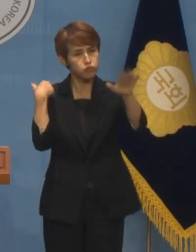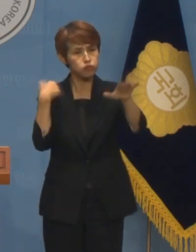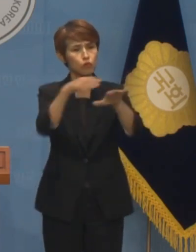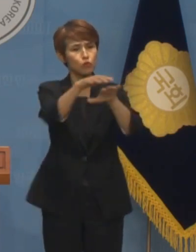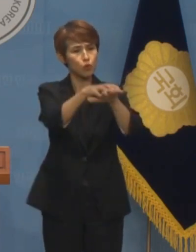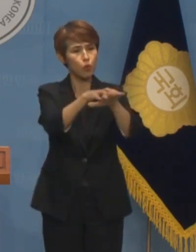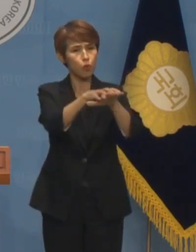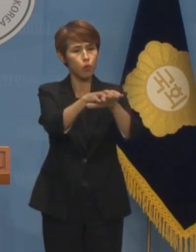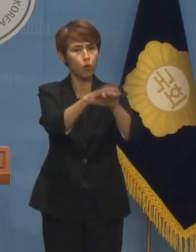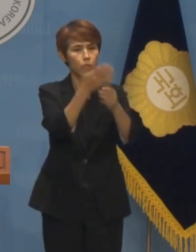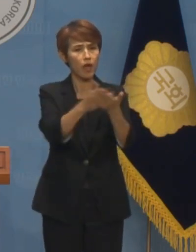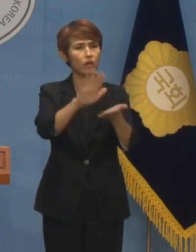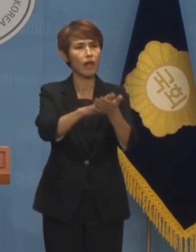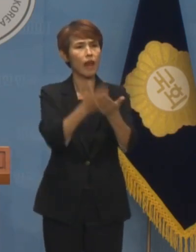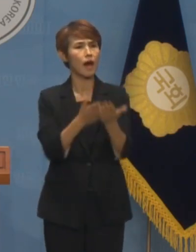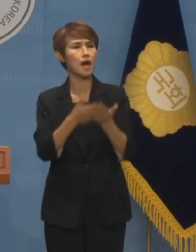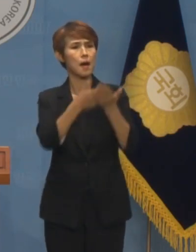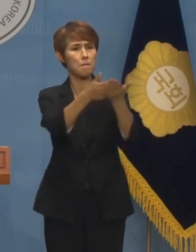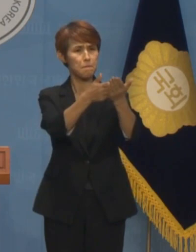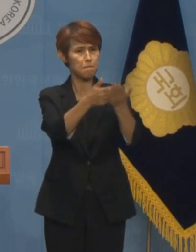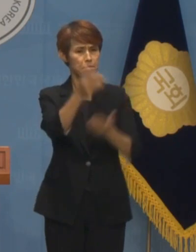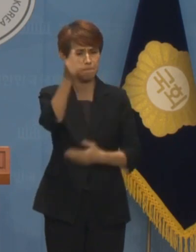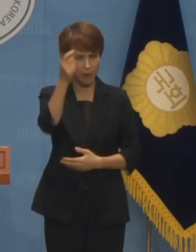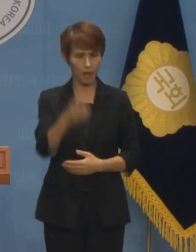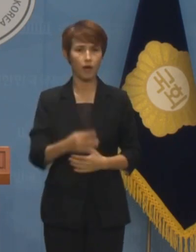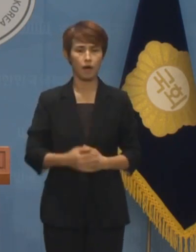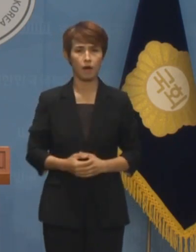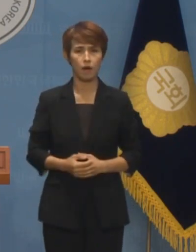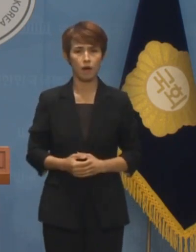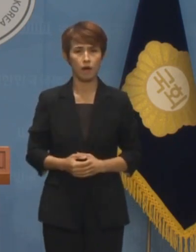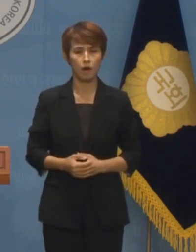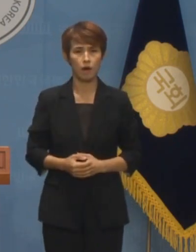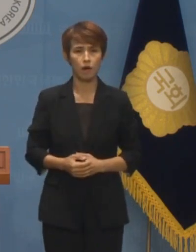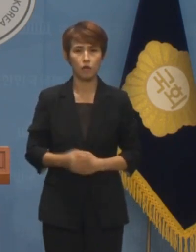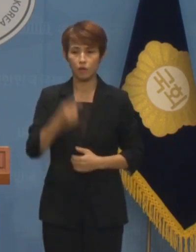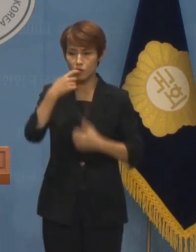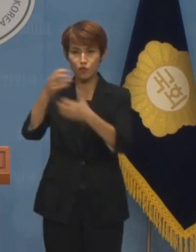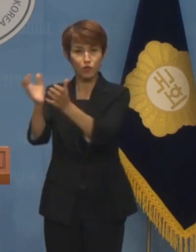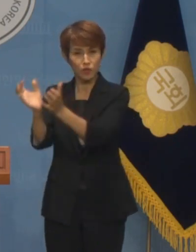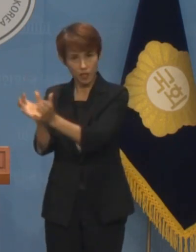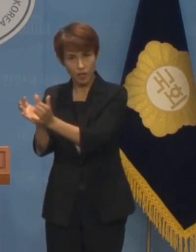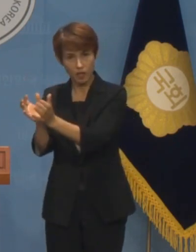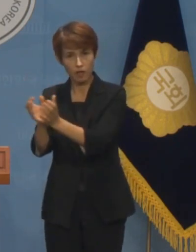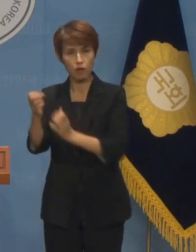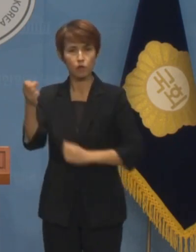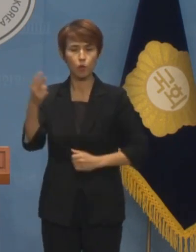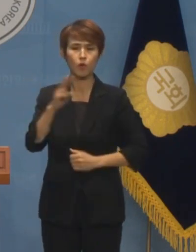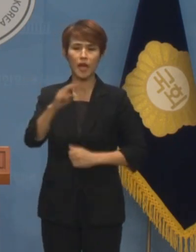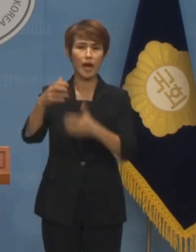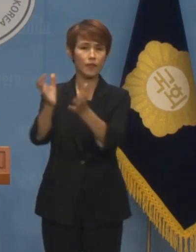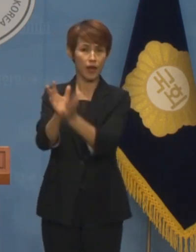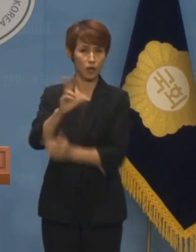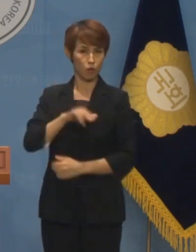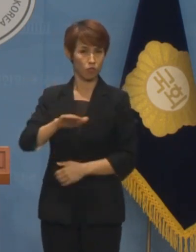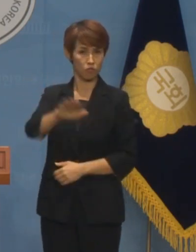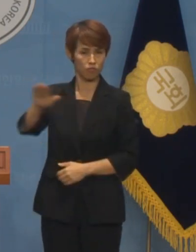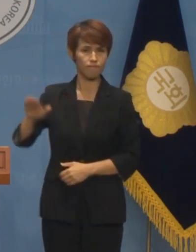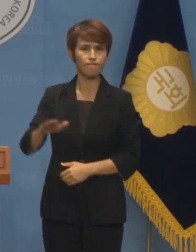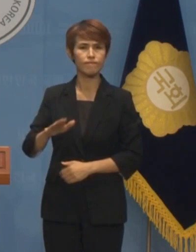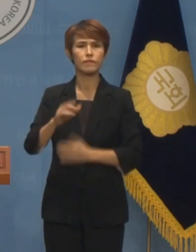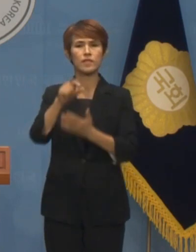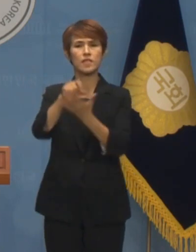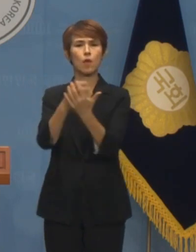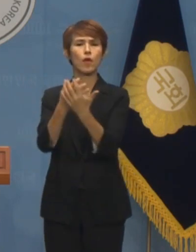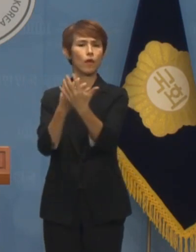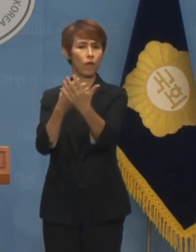구조개혁안을 제출할 것을 요청한 바 있습니다. 또한 더불어민주당을 비롯한 야당 의원들이